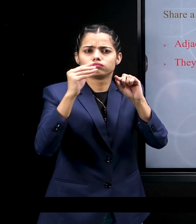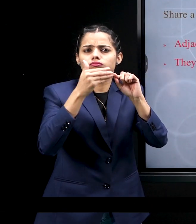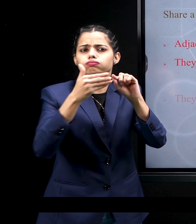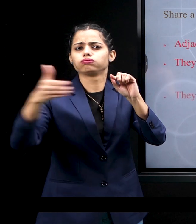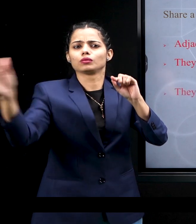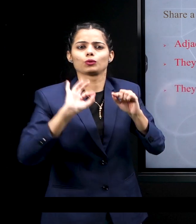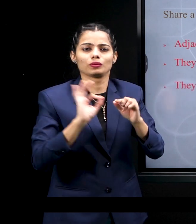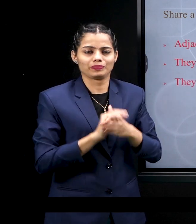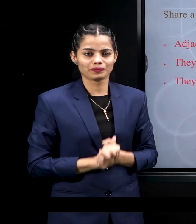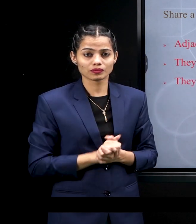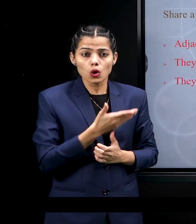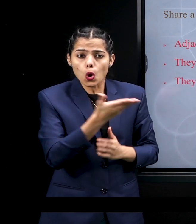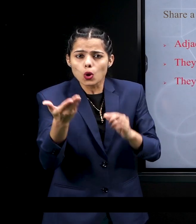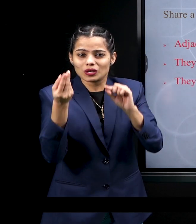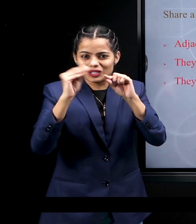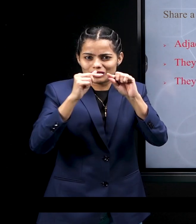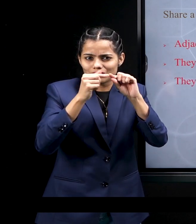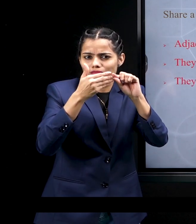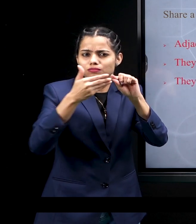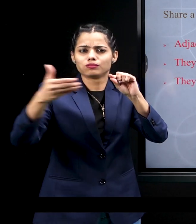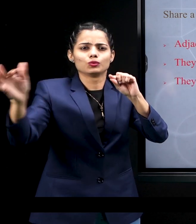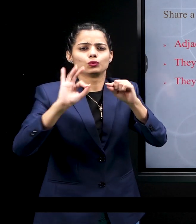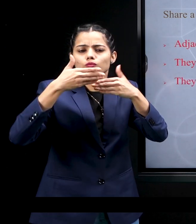அவை ஒன்றுடன் ஒன்று சேராது.